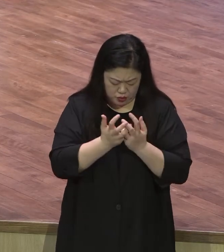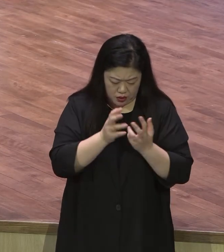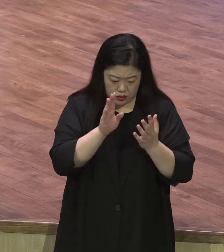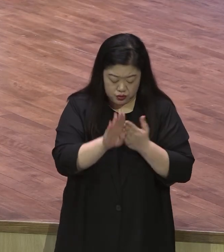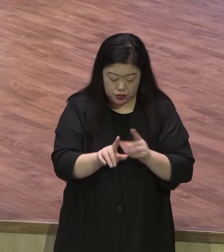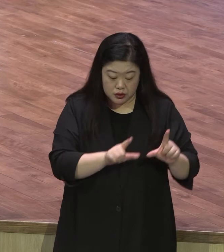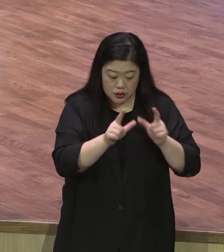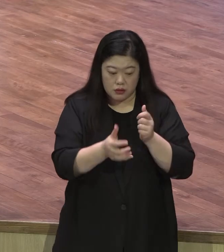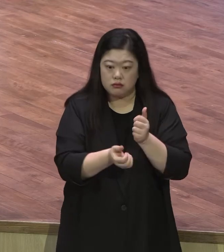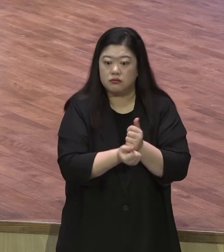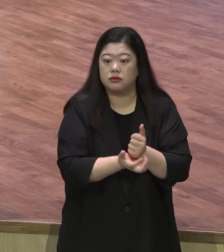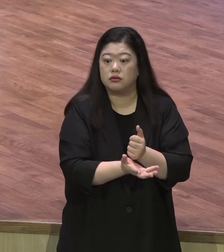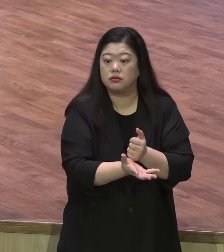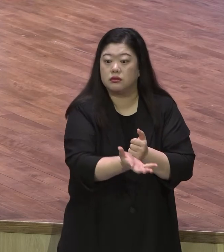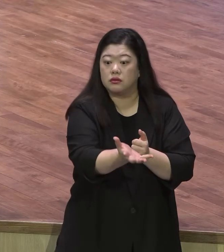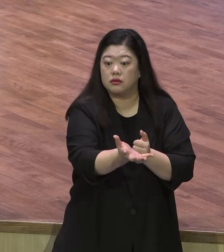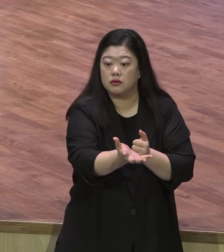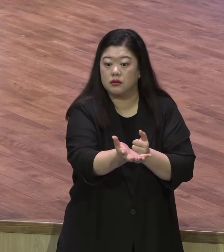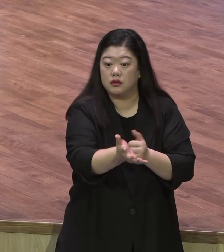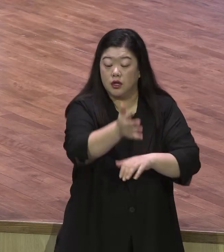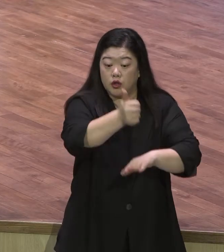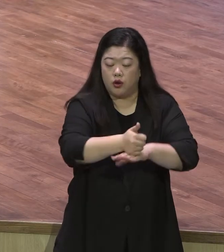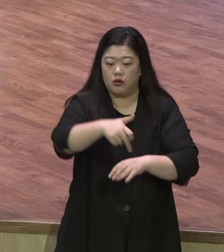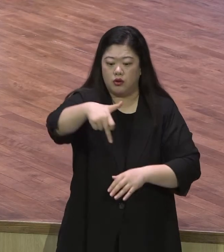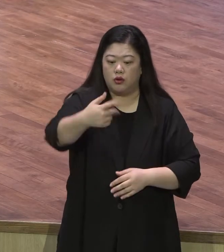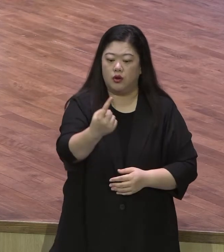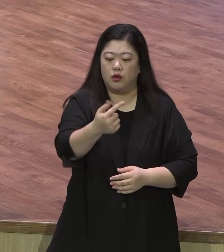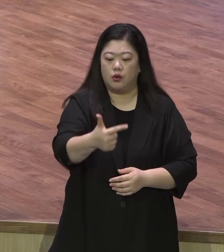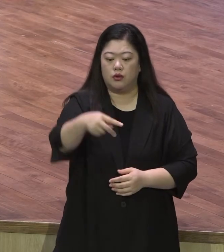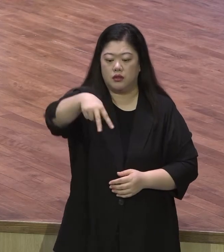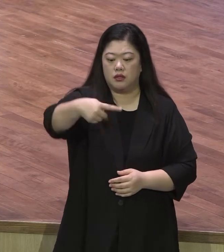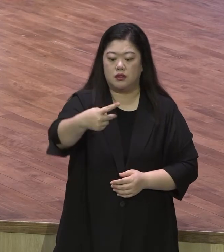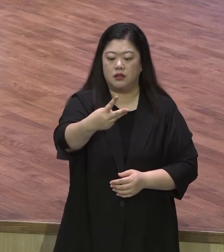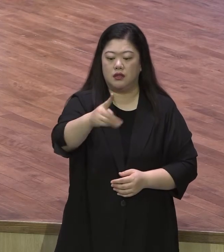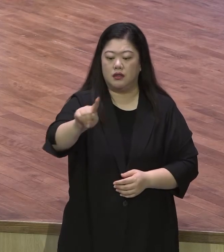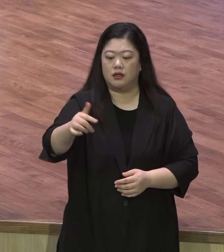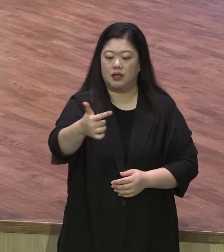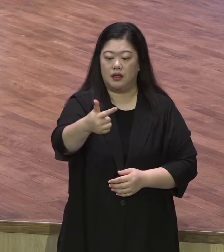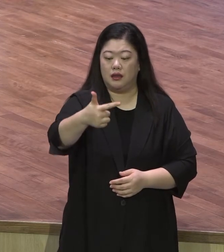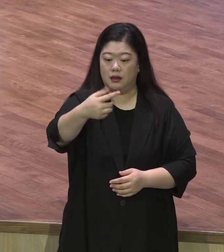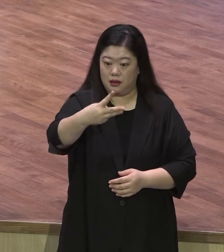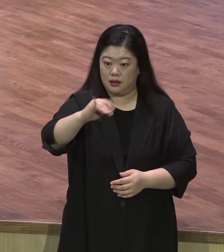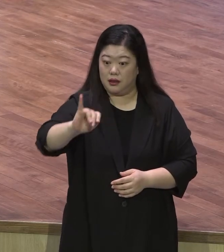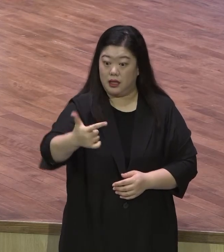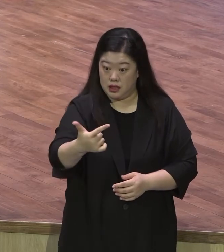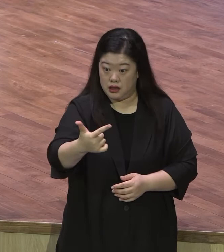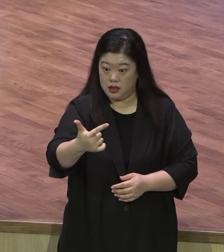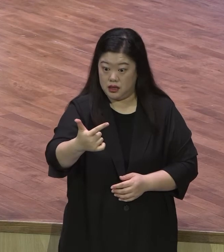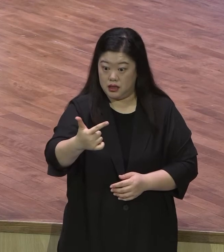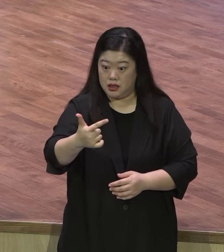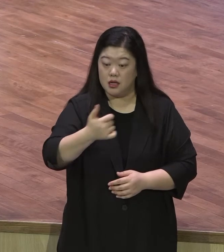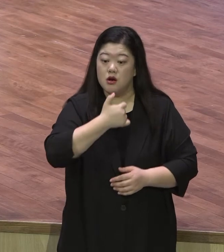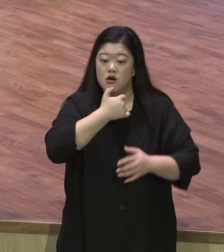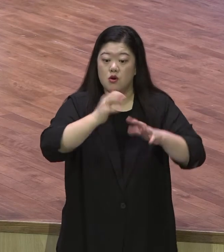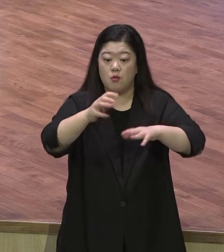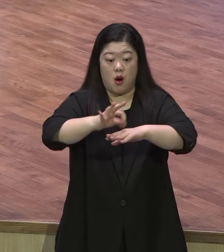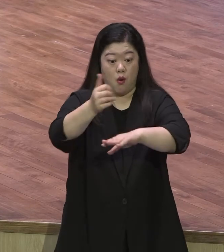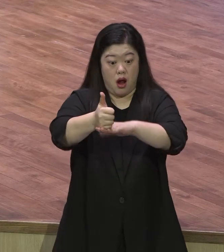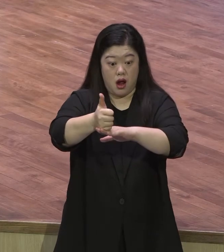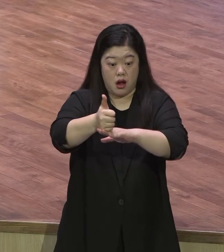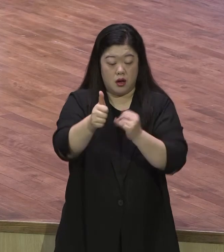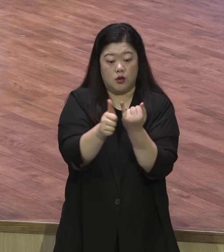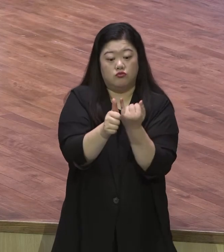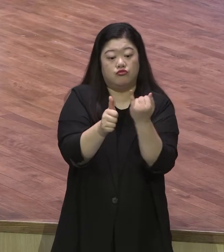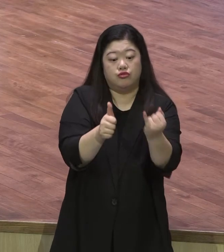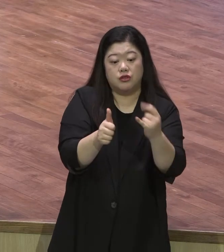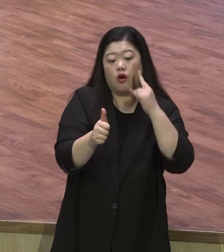콘스탄틴 황제 마누라도 어머니도 다 알고 보니 기독교인이야 선포 안 할 수 없게끔